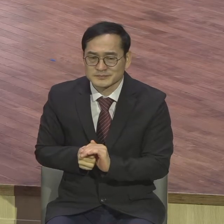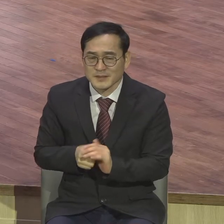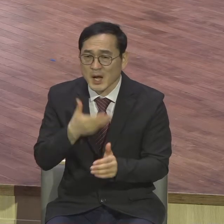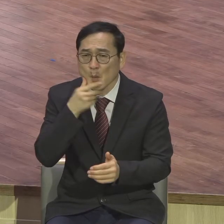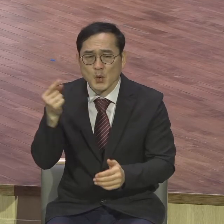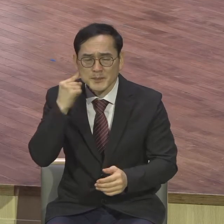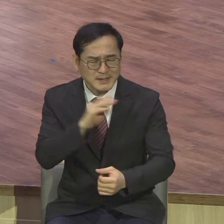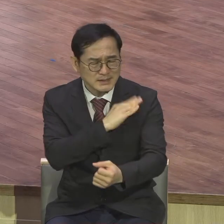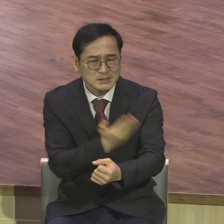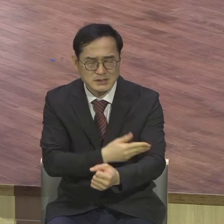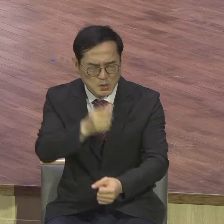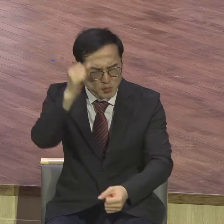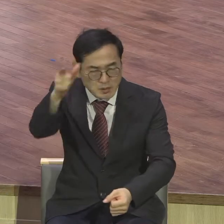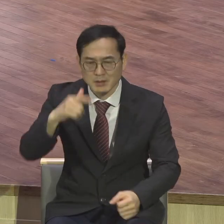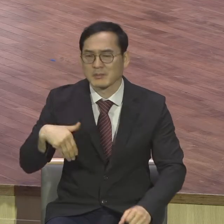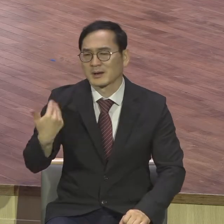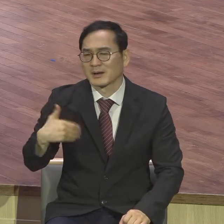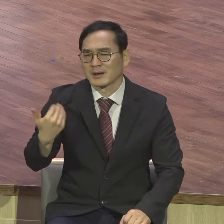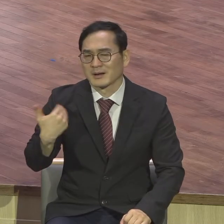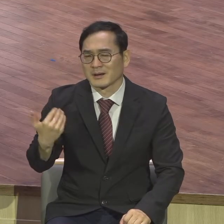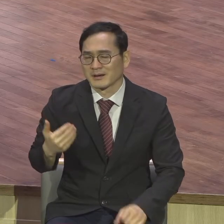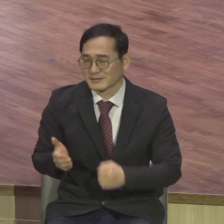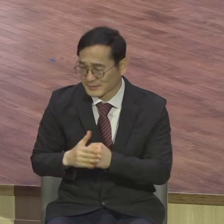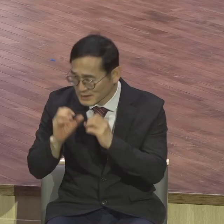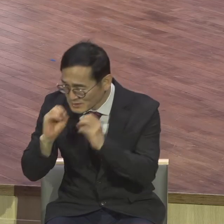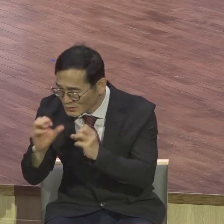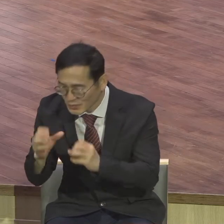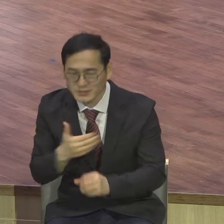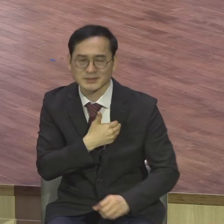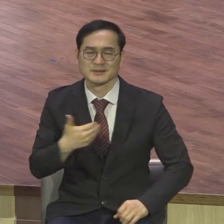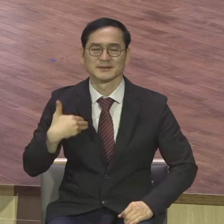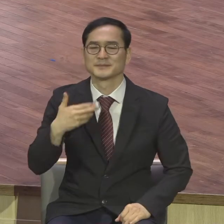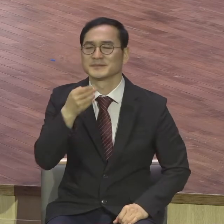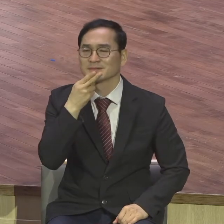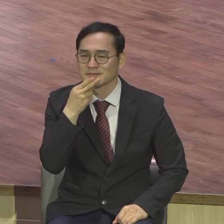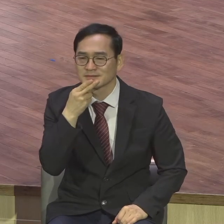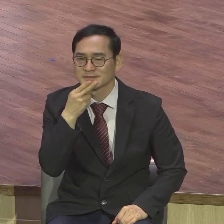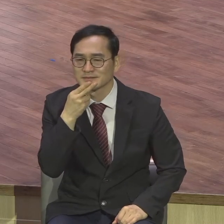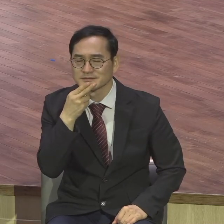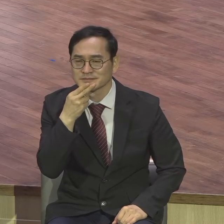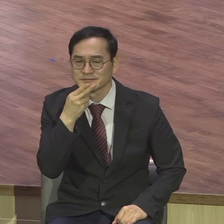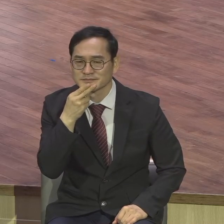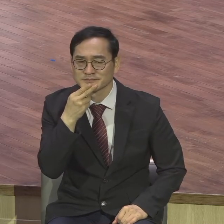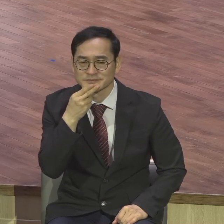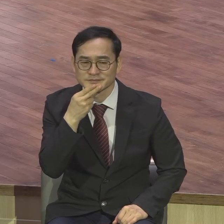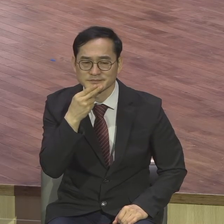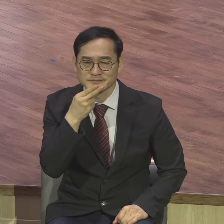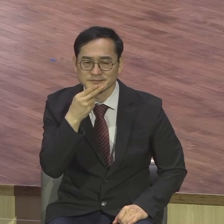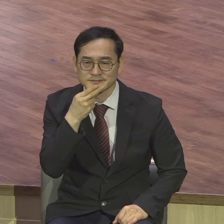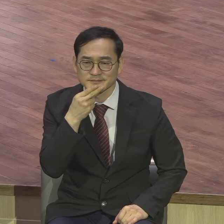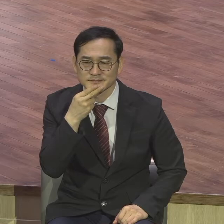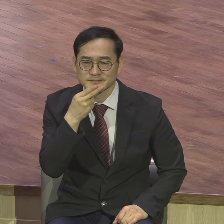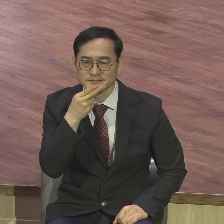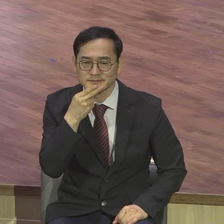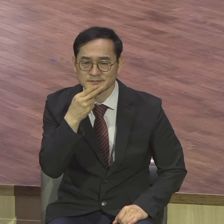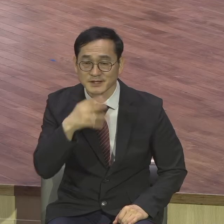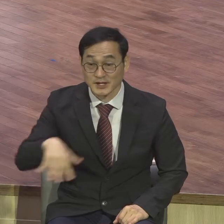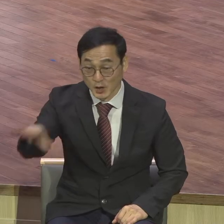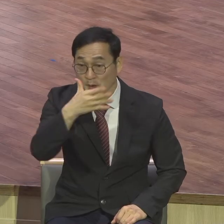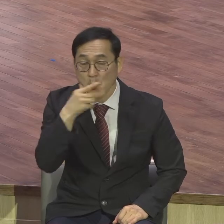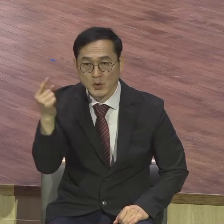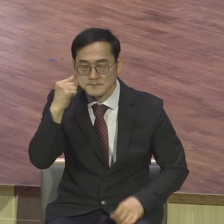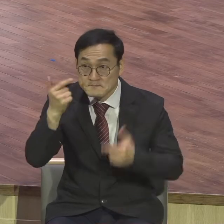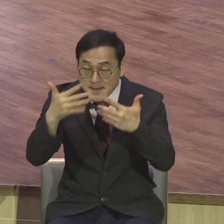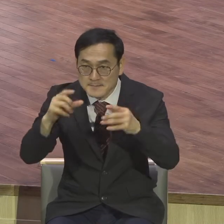때문에 남에게 정인된 삶을 살지 못해요. 이걸 아는 예언계의 모든 가족들은 이제는 정말로